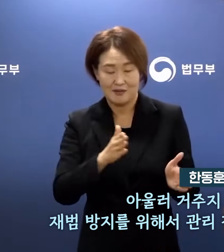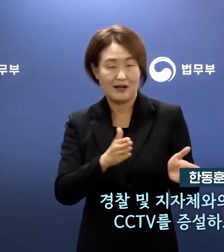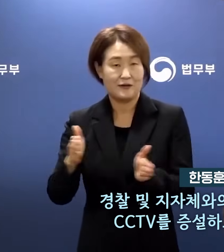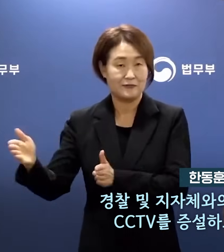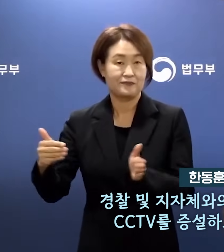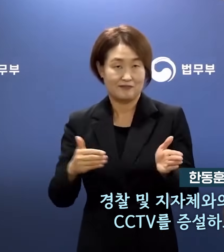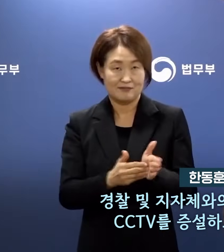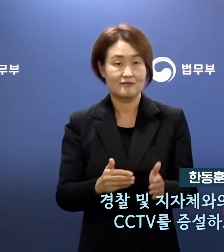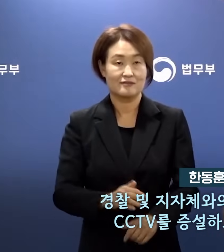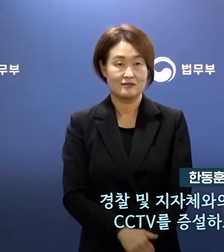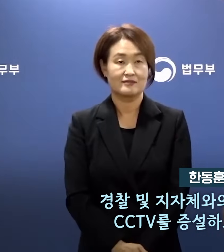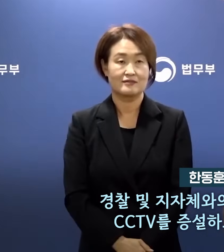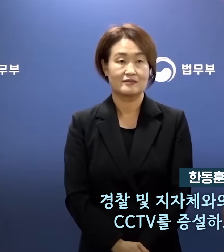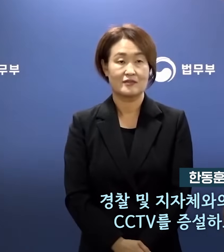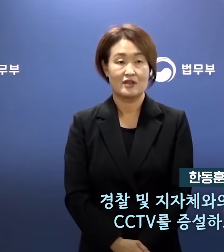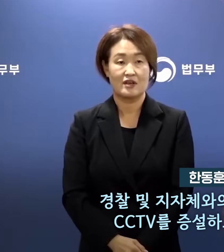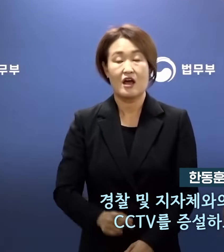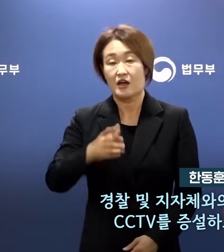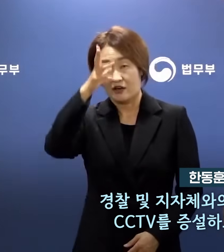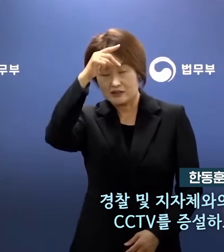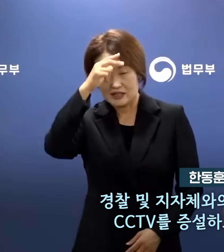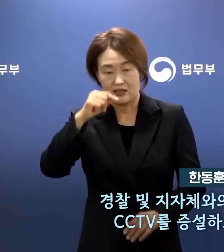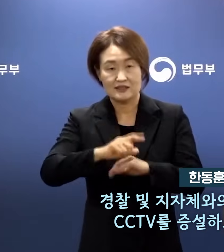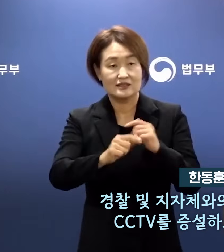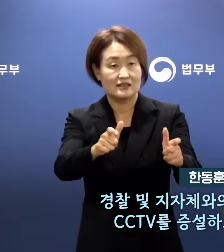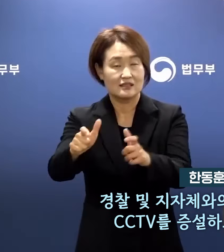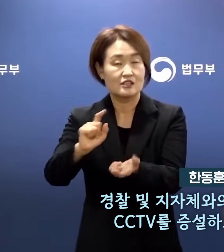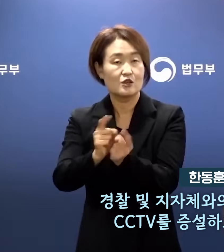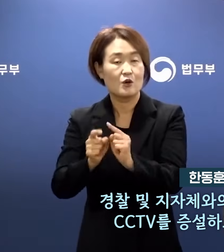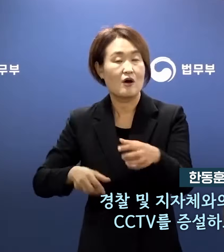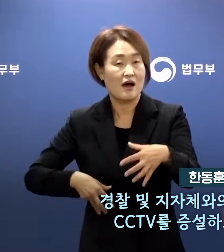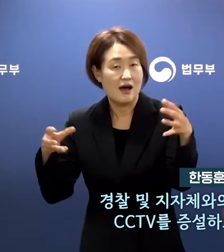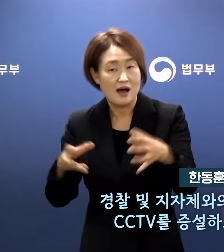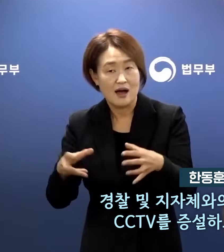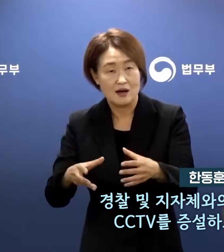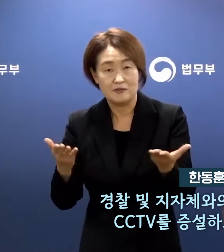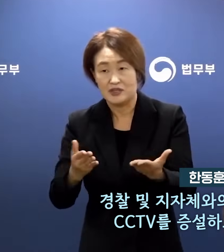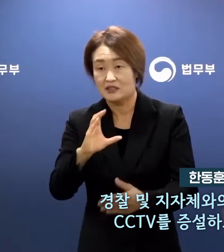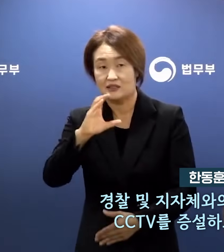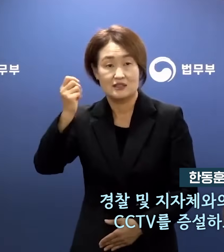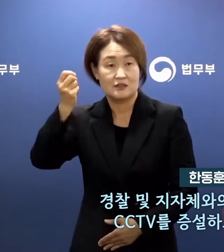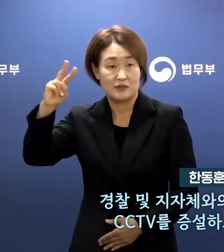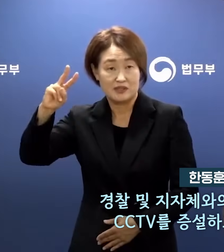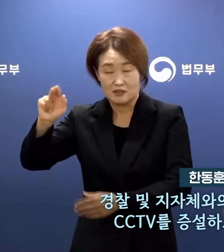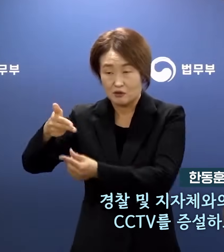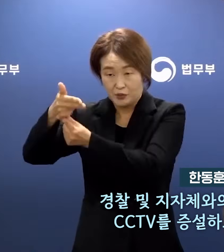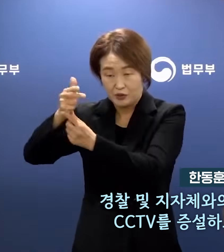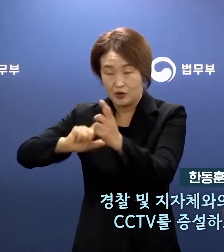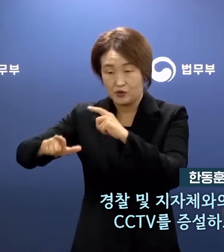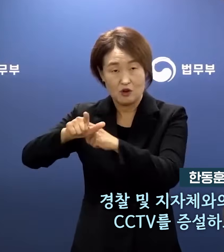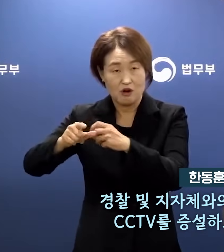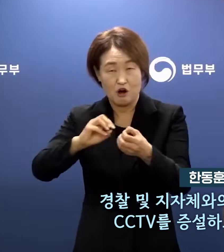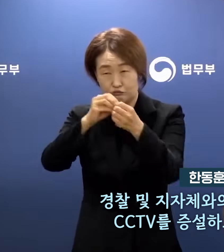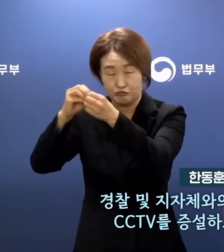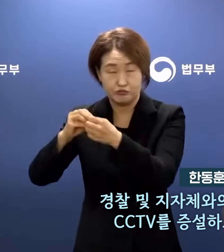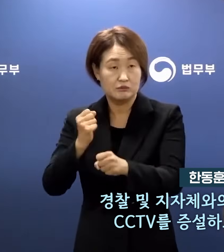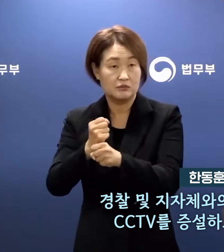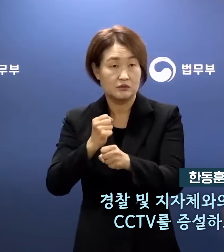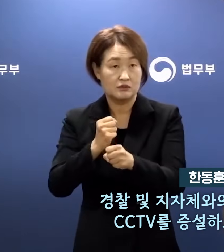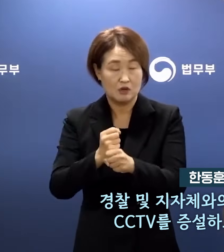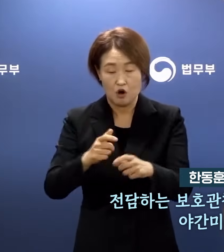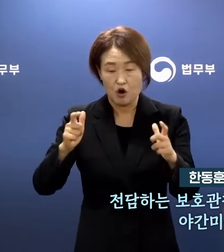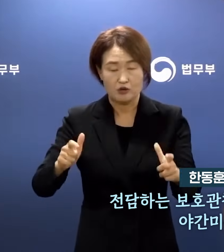마련했습니다. 경찰 및 지자체와의 공조 체계를 구축하고 CCTV를 증설하고 거주